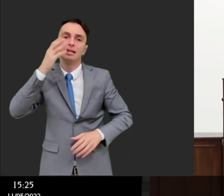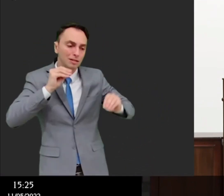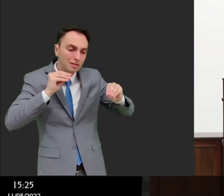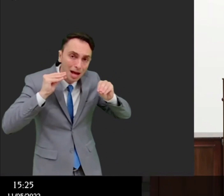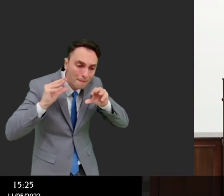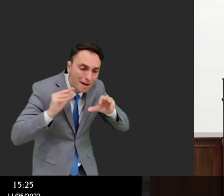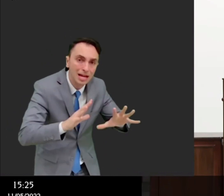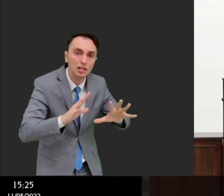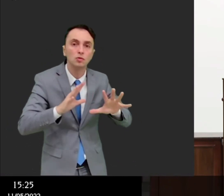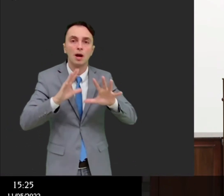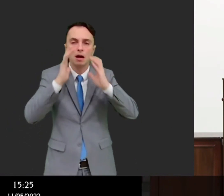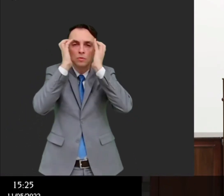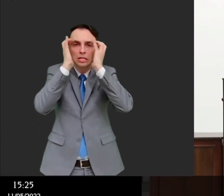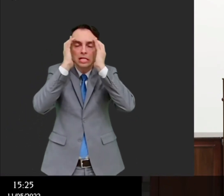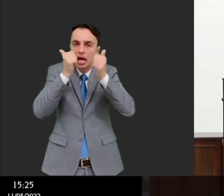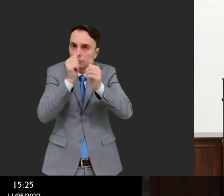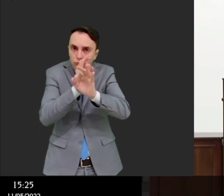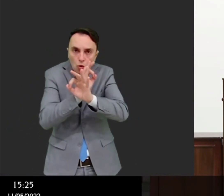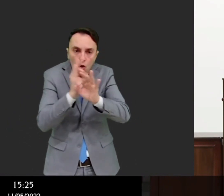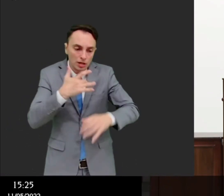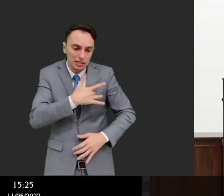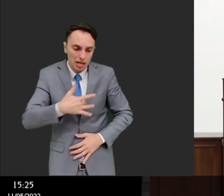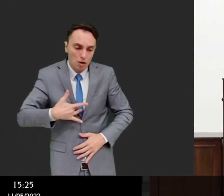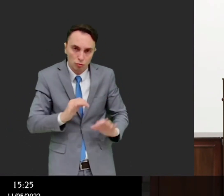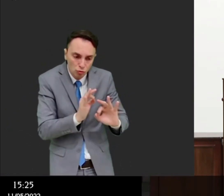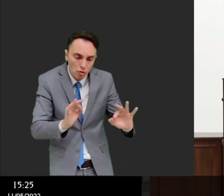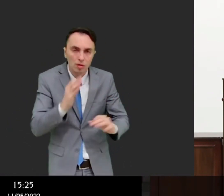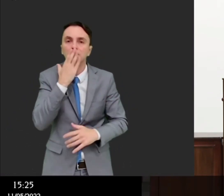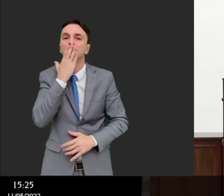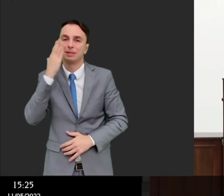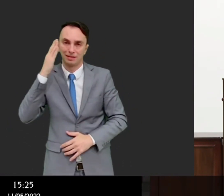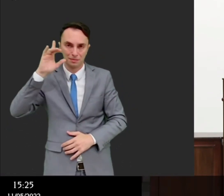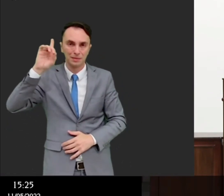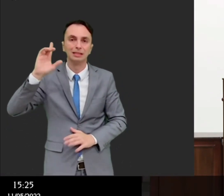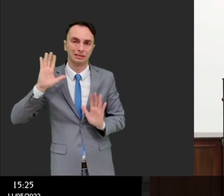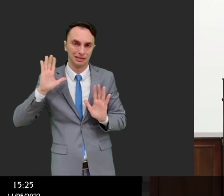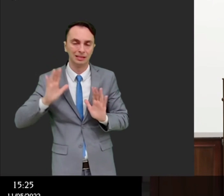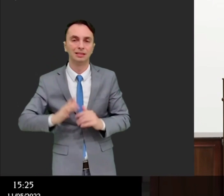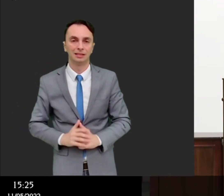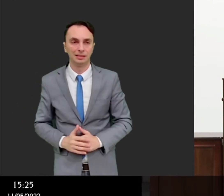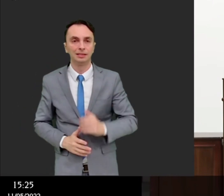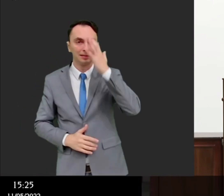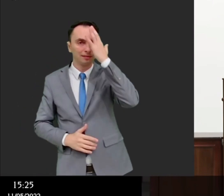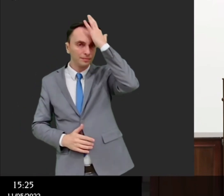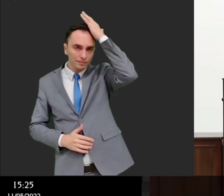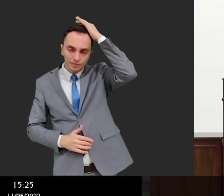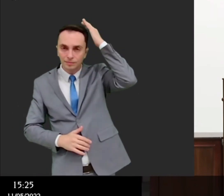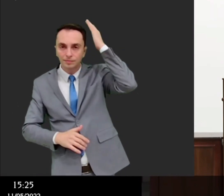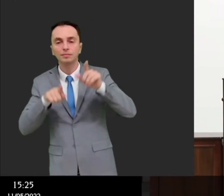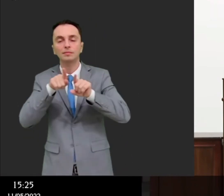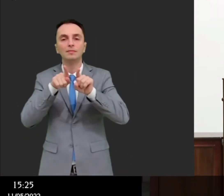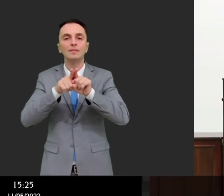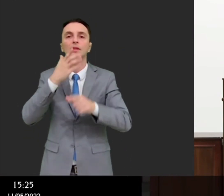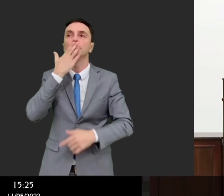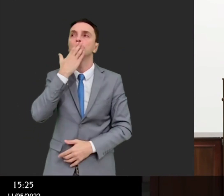sequela. E isso também é um problema sério. Também vamos pedir a Deus pelo santo culto. Pedir a Deus que